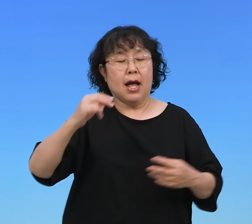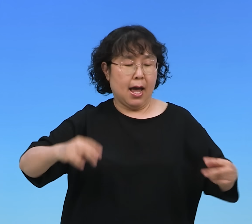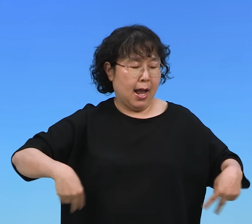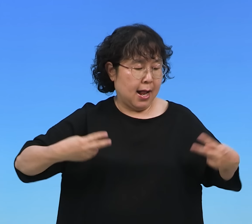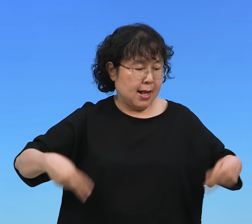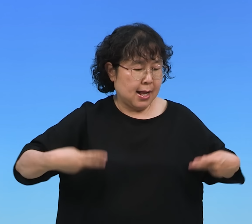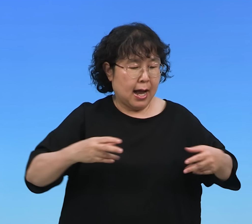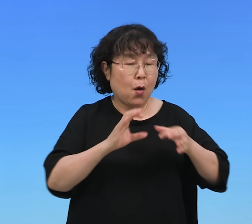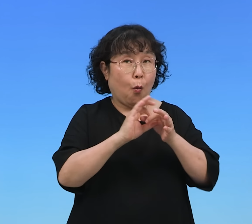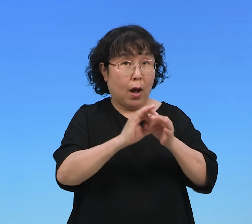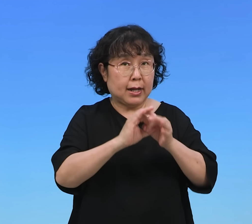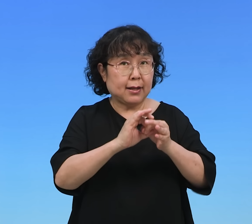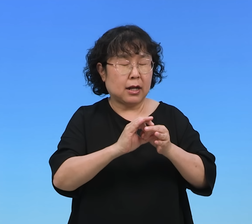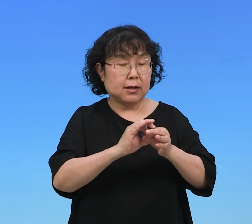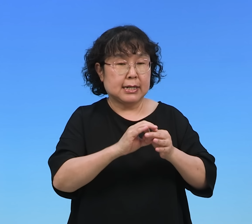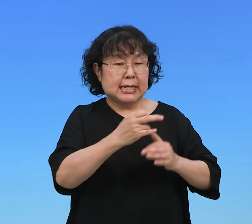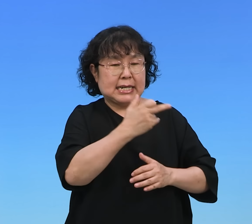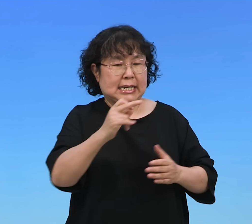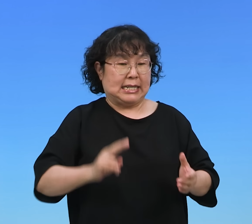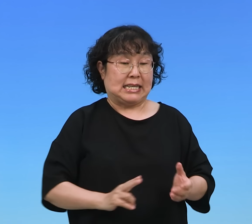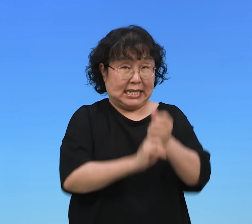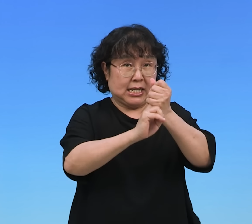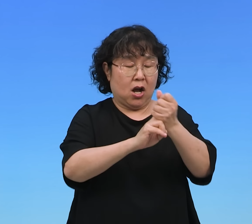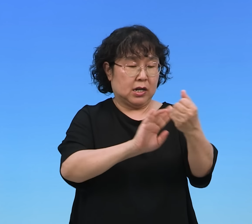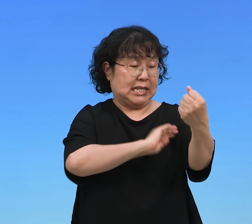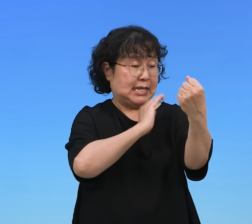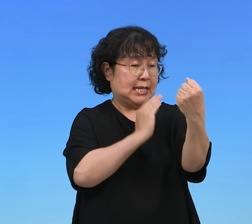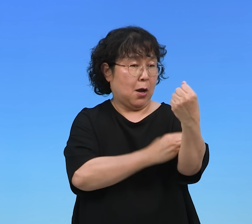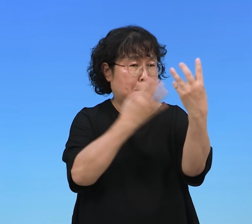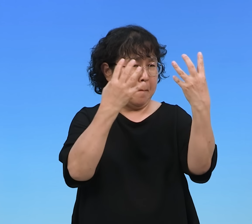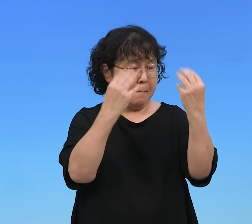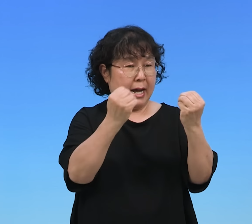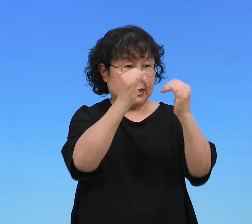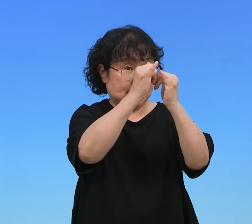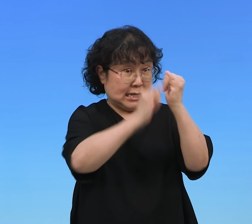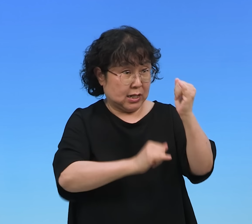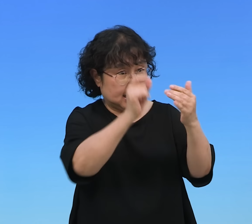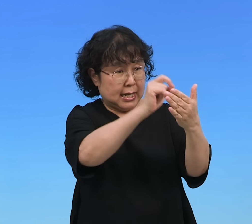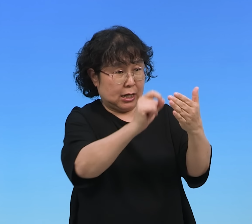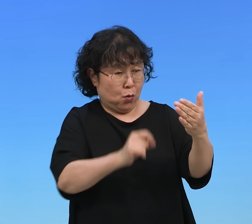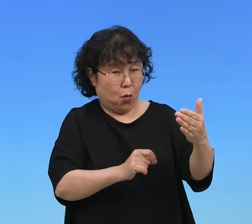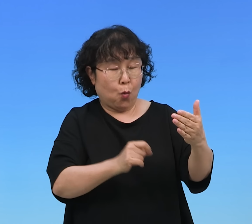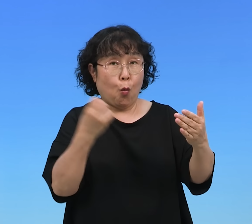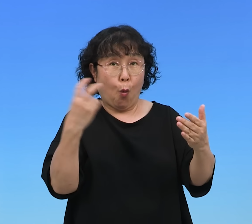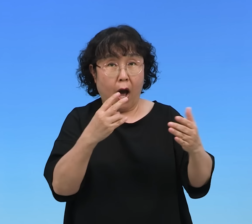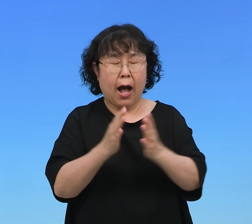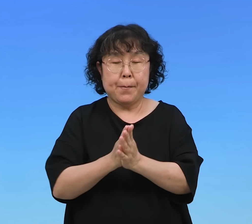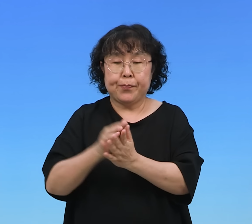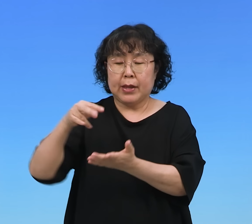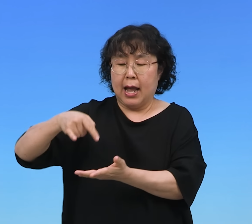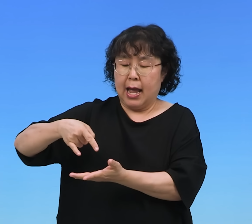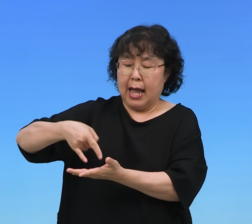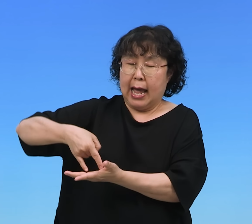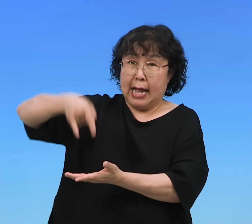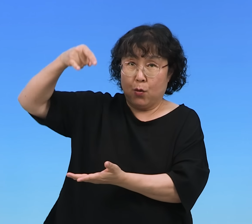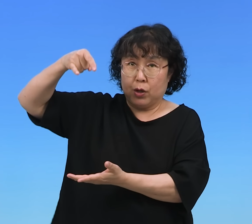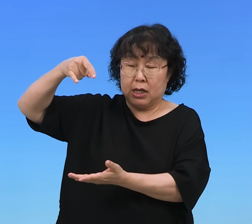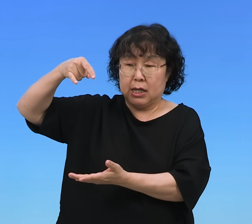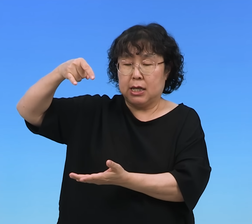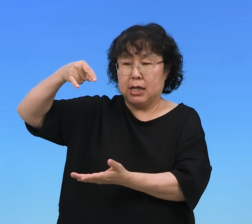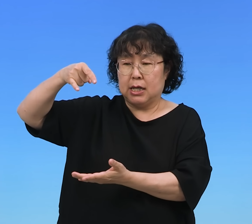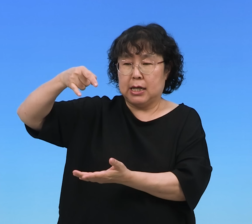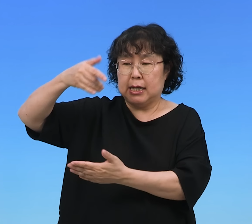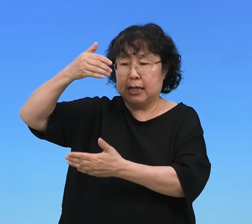엘리야와 관련한 엄청난 기적과 능력과 수많은 일들 전체 기록하고 에녹이 남긴 이